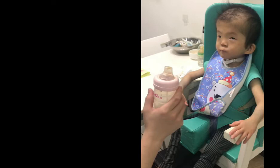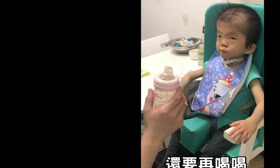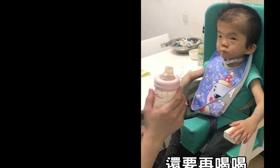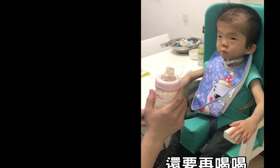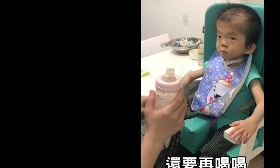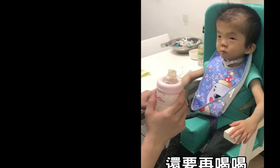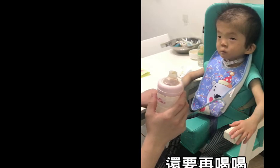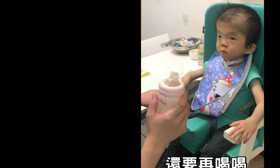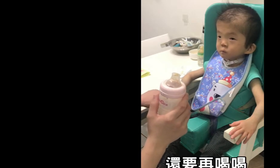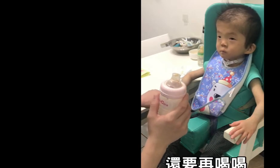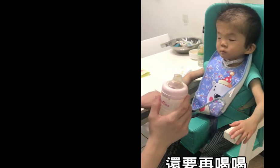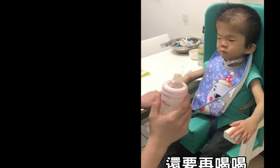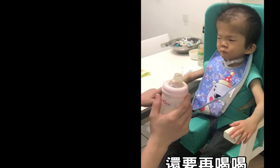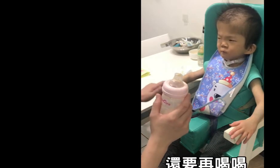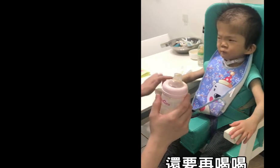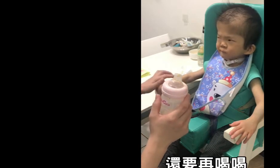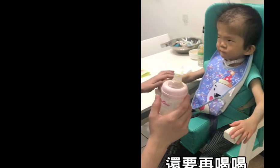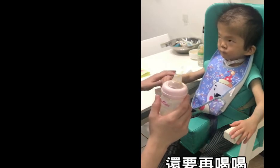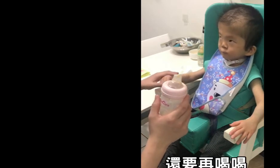还要再喝喝还是吃吃？